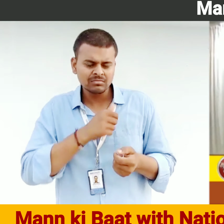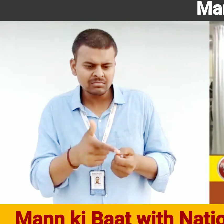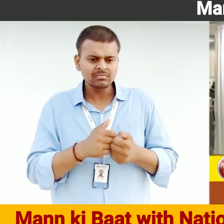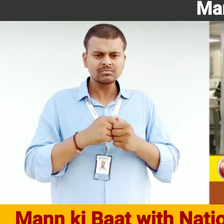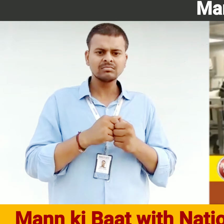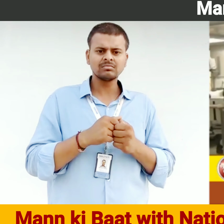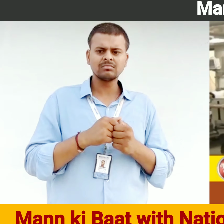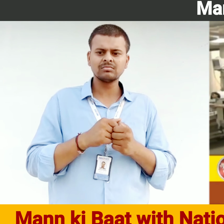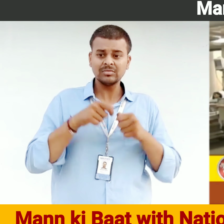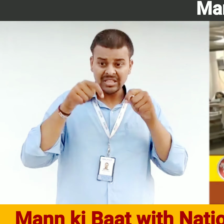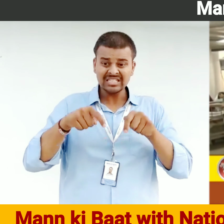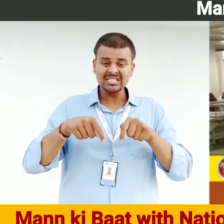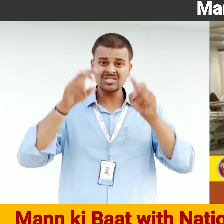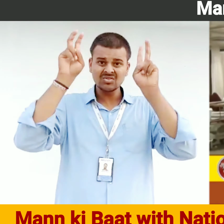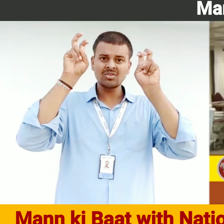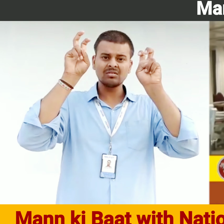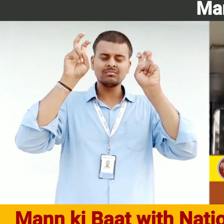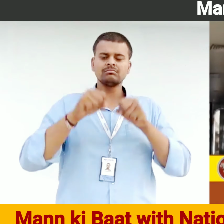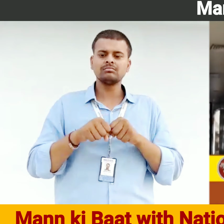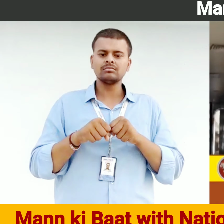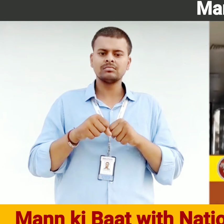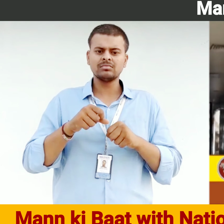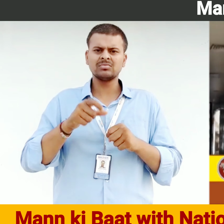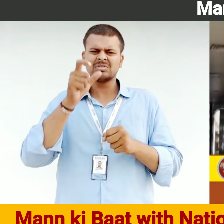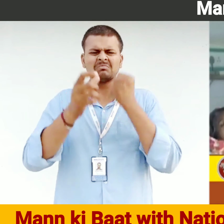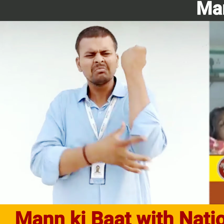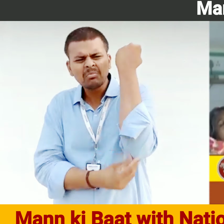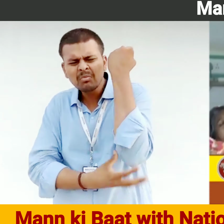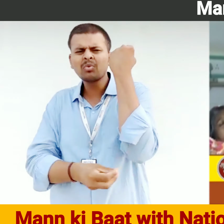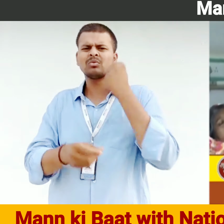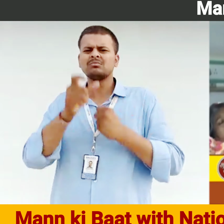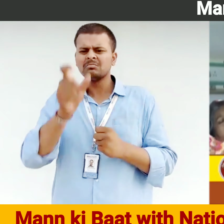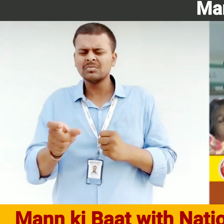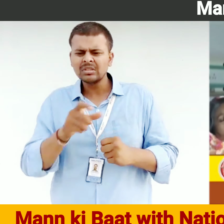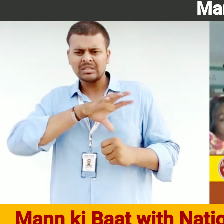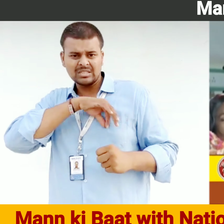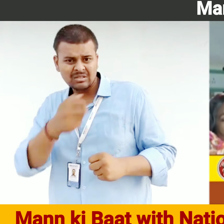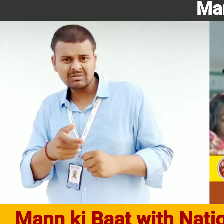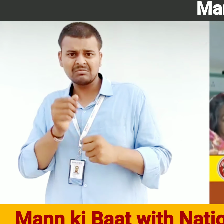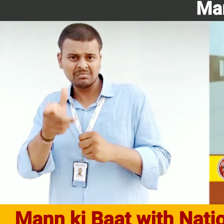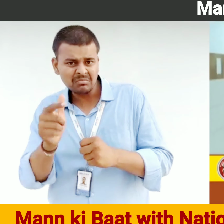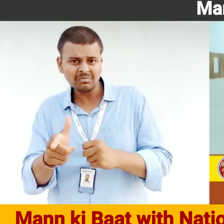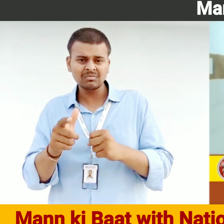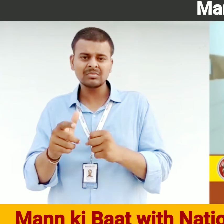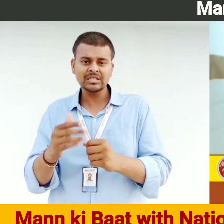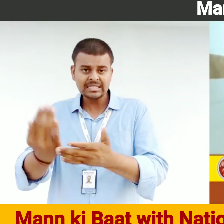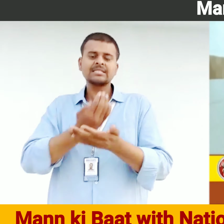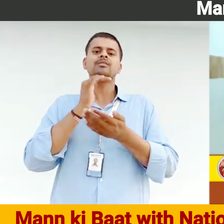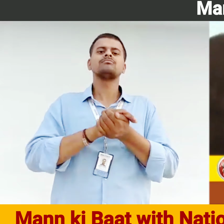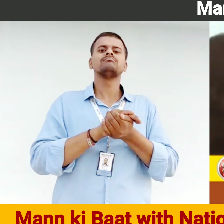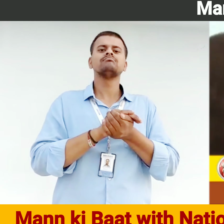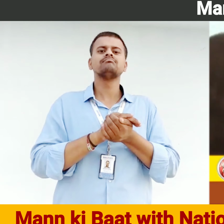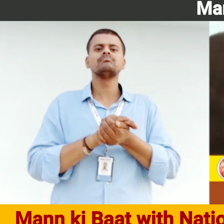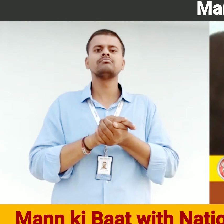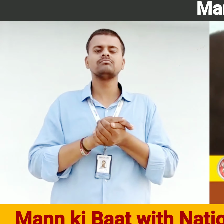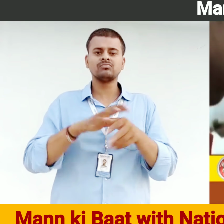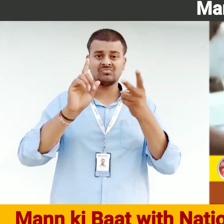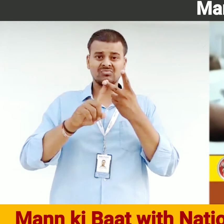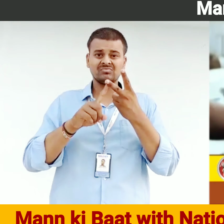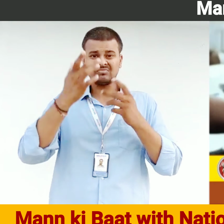हैं। आयुष्मान भारत योजना ने गरीबों के पैसे खर्च होने से बचाए हैं। मैं आयुष्मान भारत के सभी लाभार्थियों के